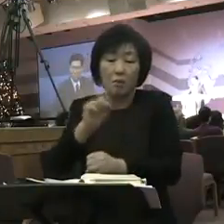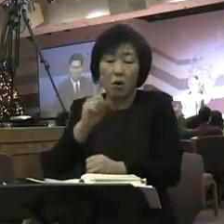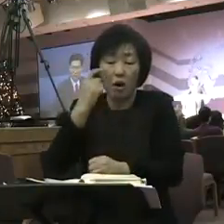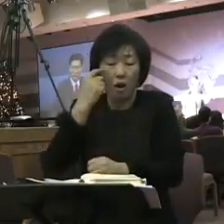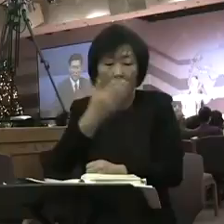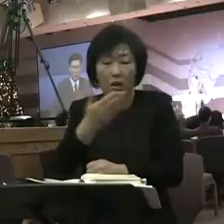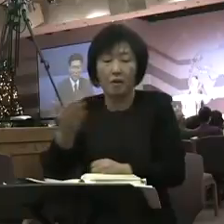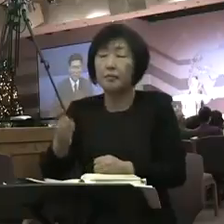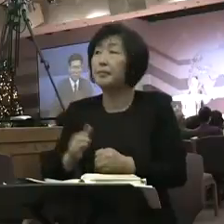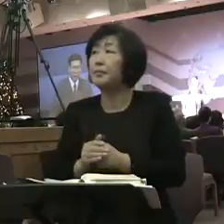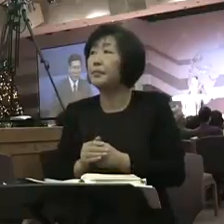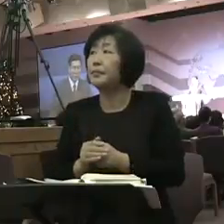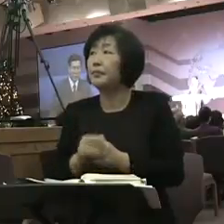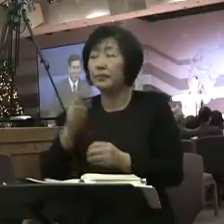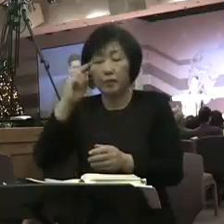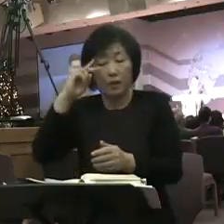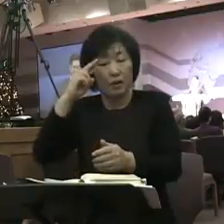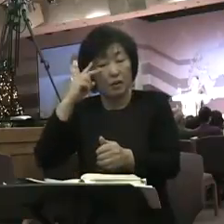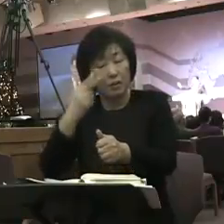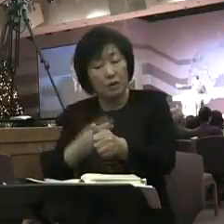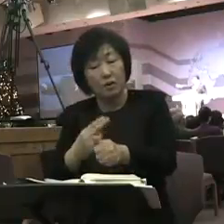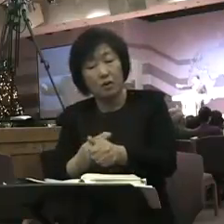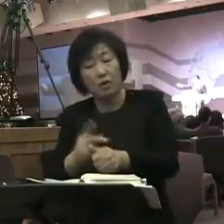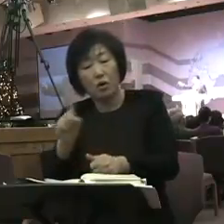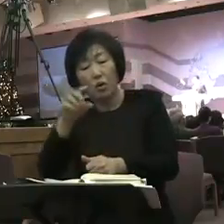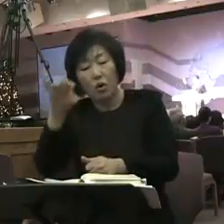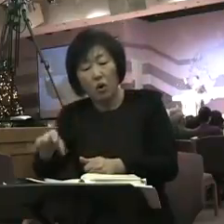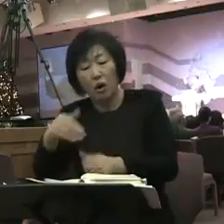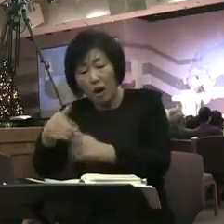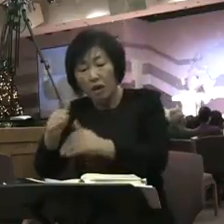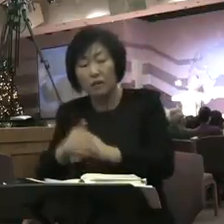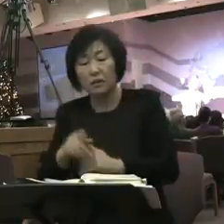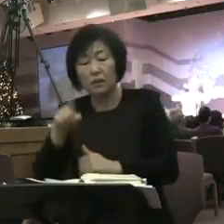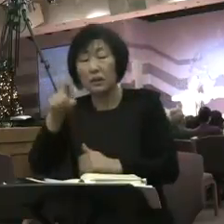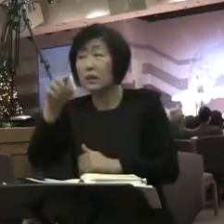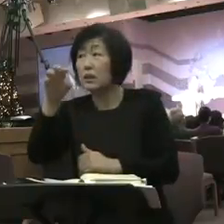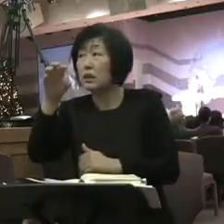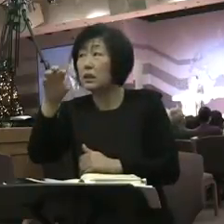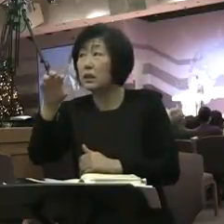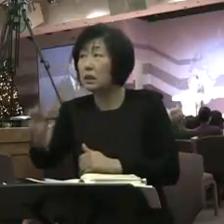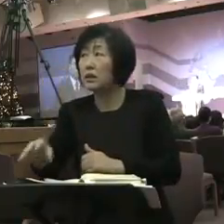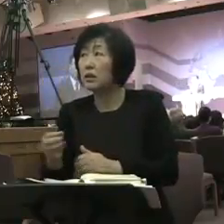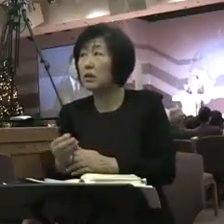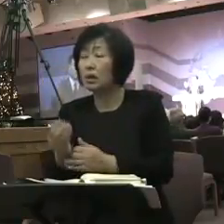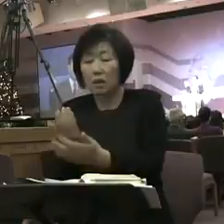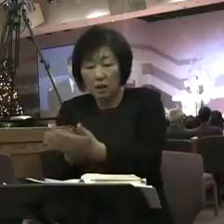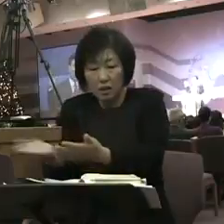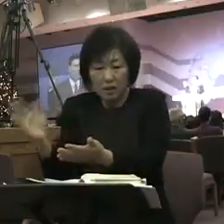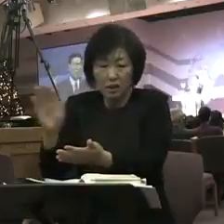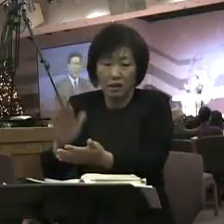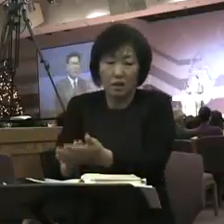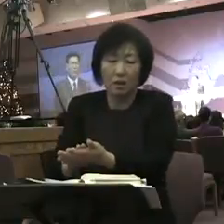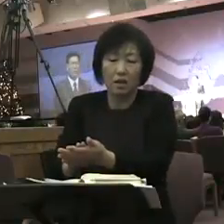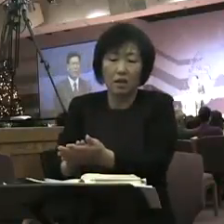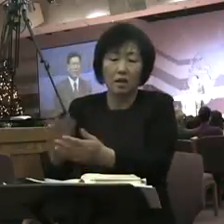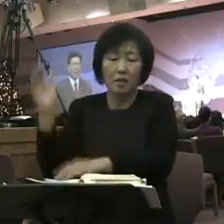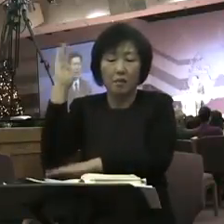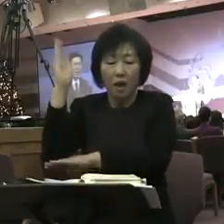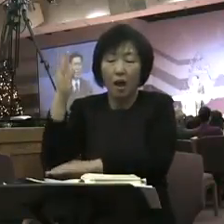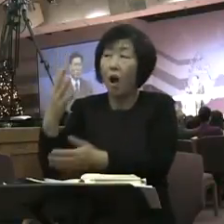사도 바울은요 어느 지역에 가서 그 지역을 뒤집어 없고 말씀으로 막